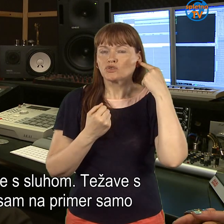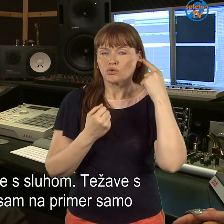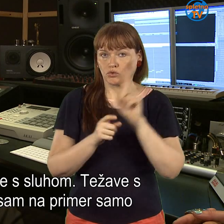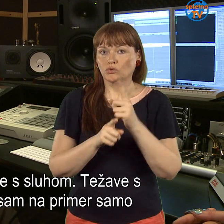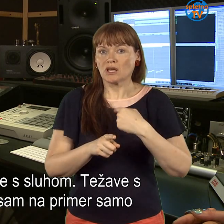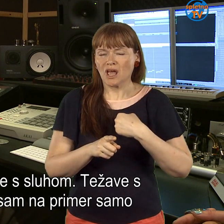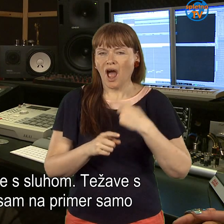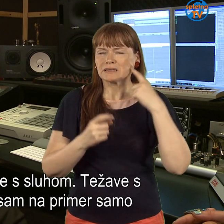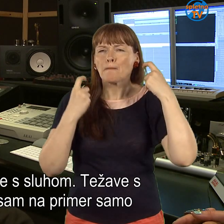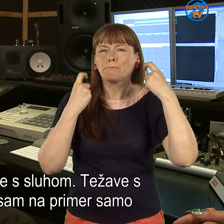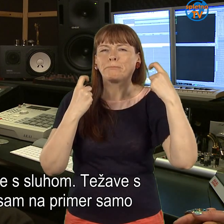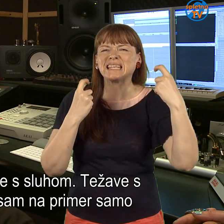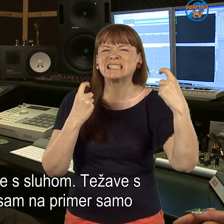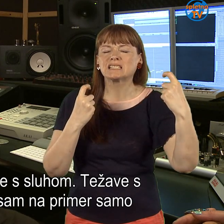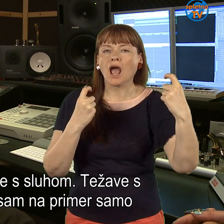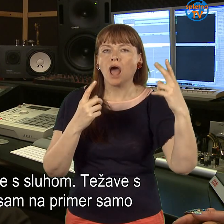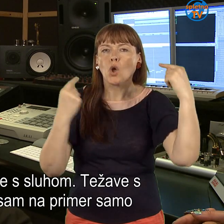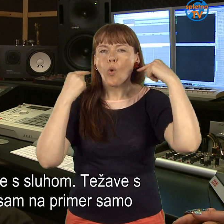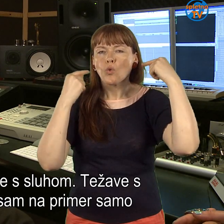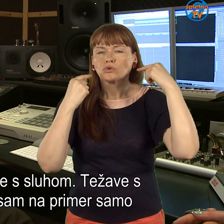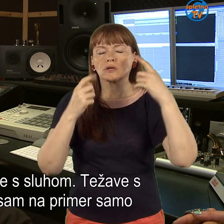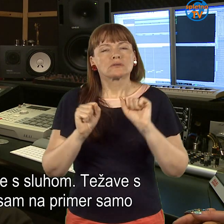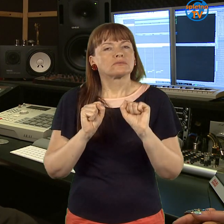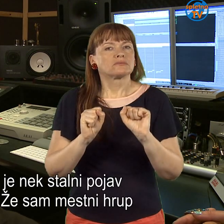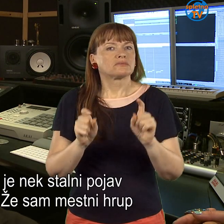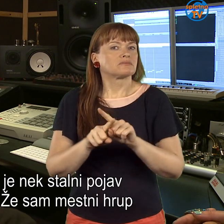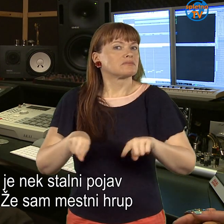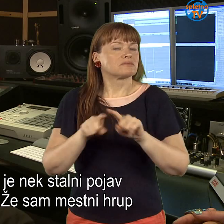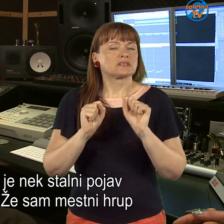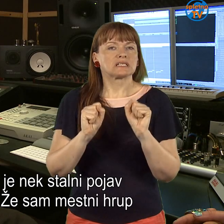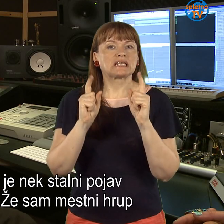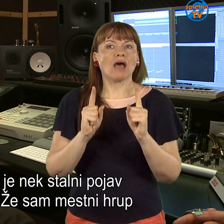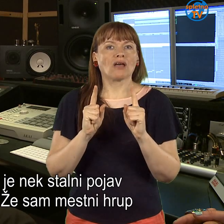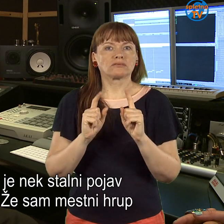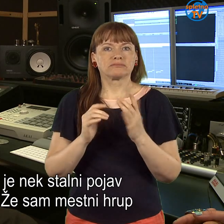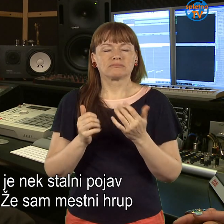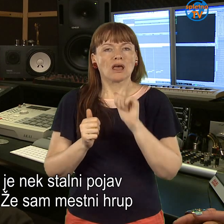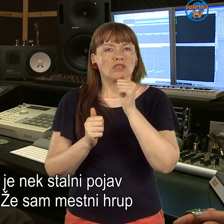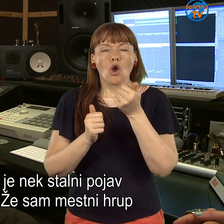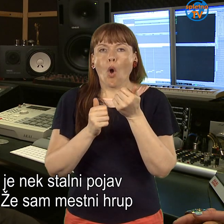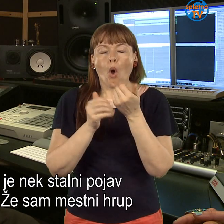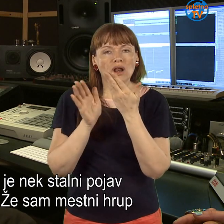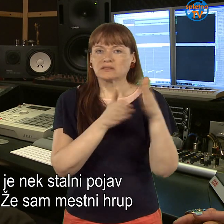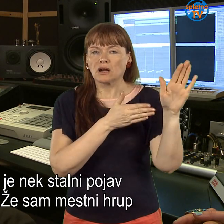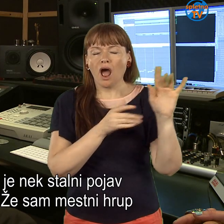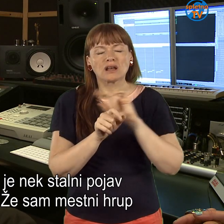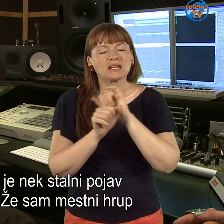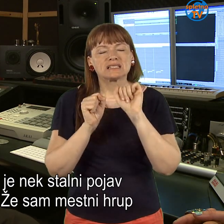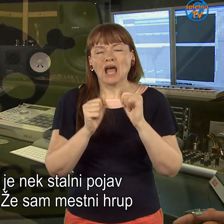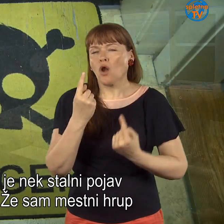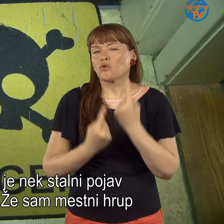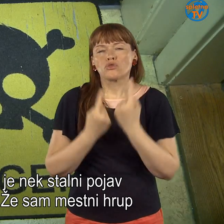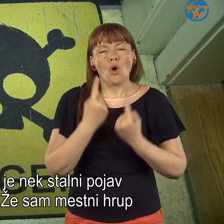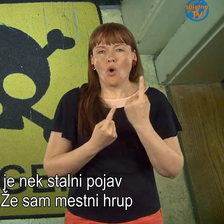piskanje v ušesih, to je nek standard. Ne gre nikoli stran skozi, v bistvu se dogaja zaradi tega, ker enostavno